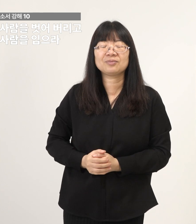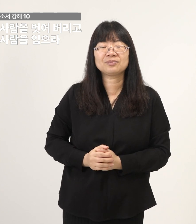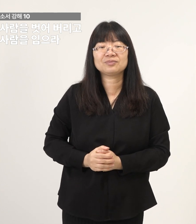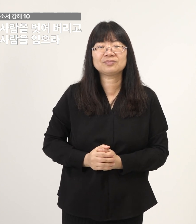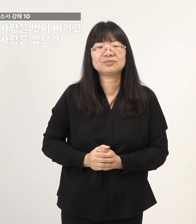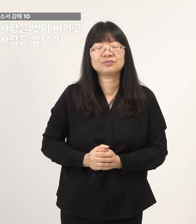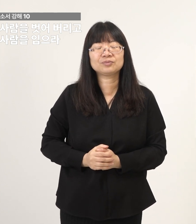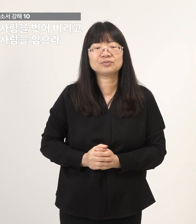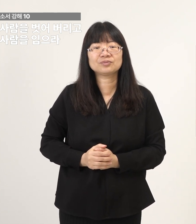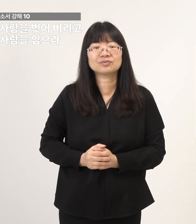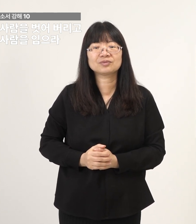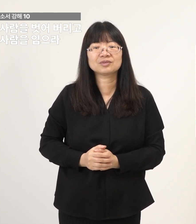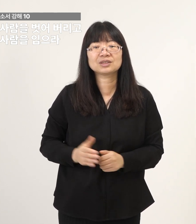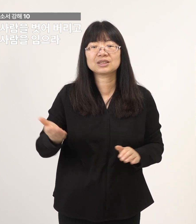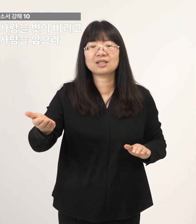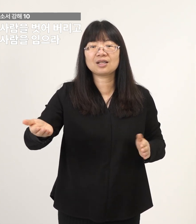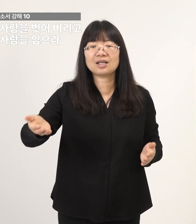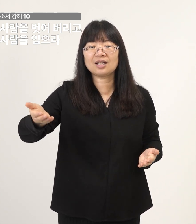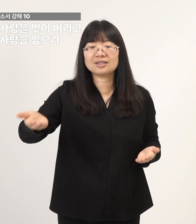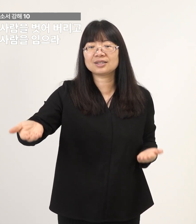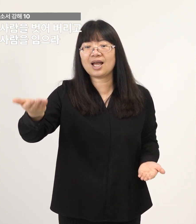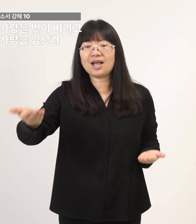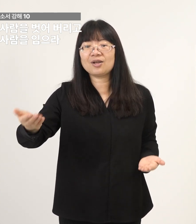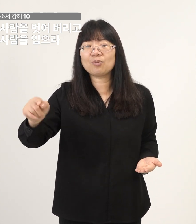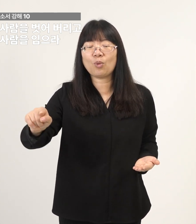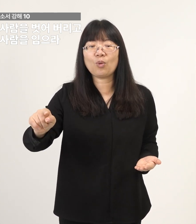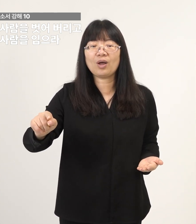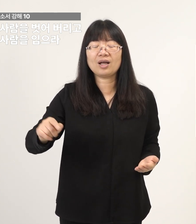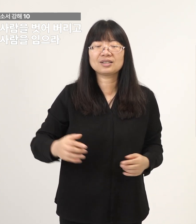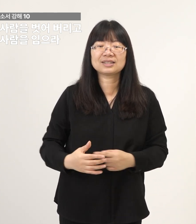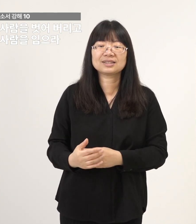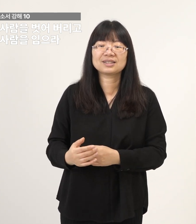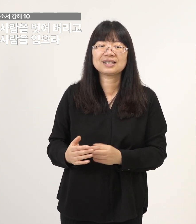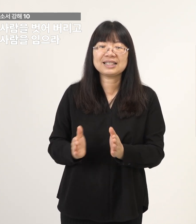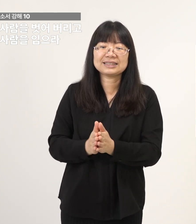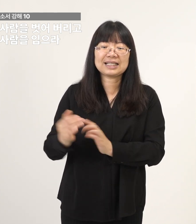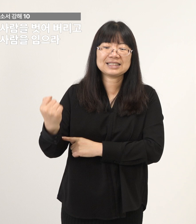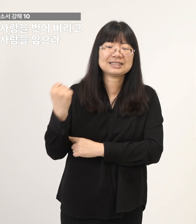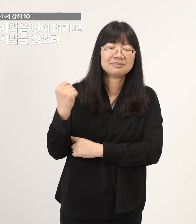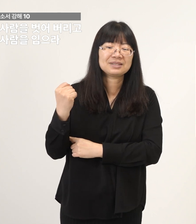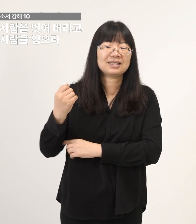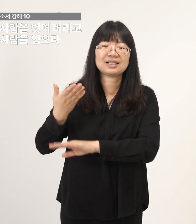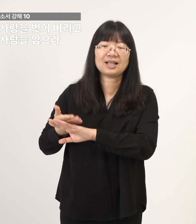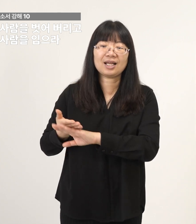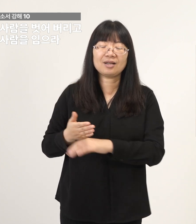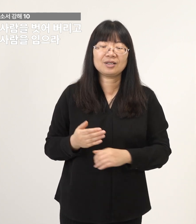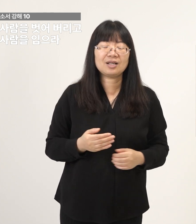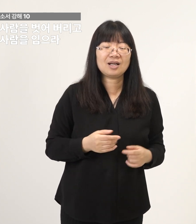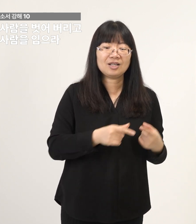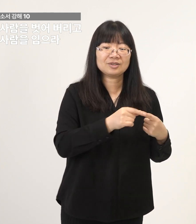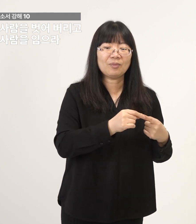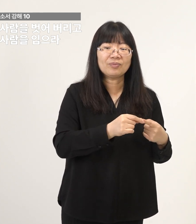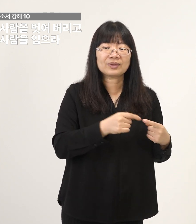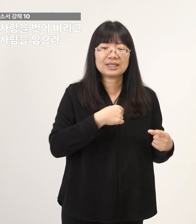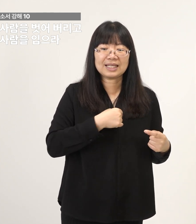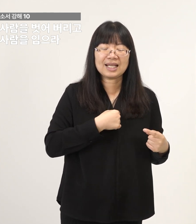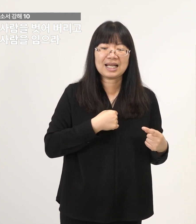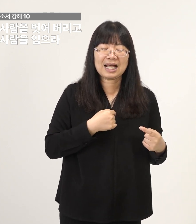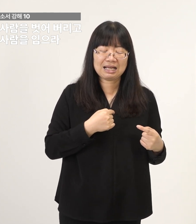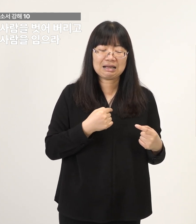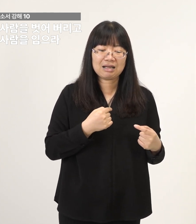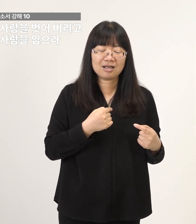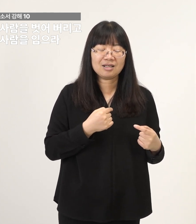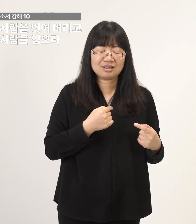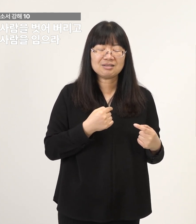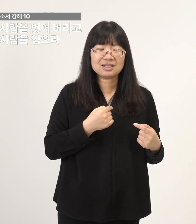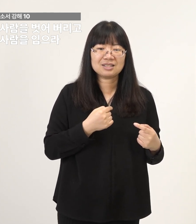앞뒤의 차이가 뭘까요? 그건 동력이 다른 거예요. 전자는 내가 동력이 돼야 되는데